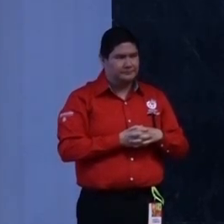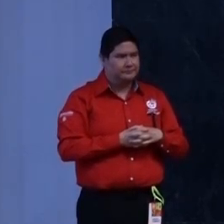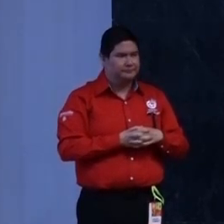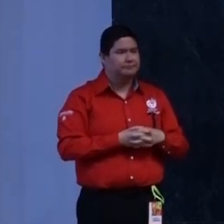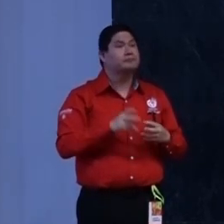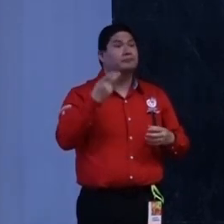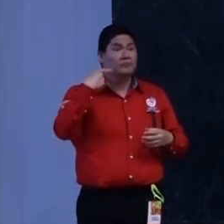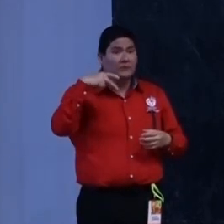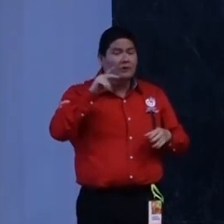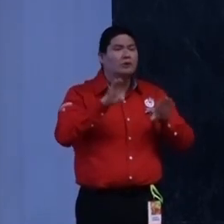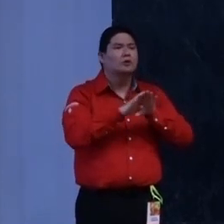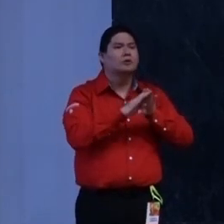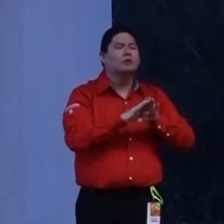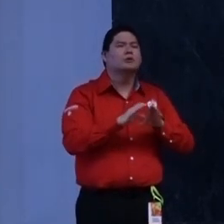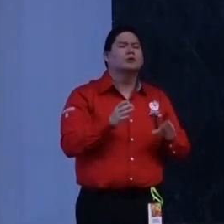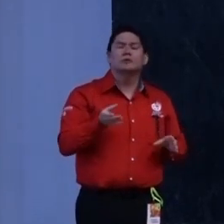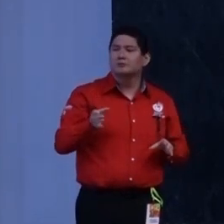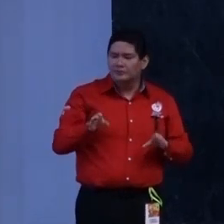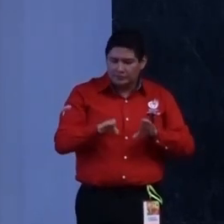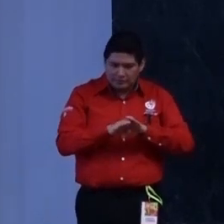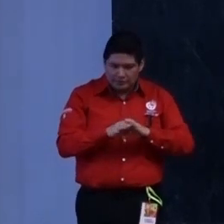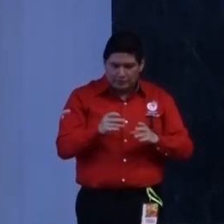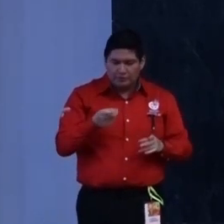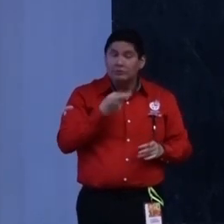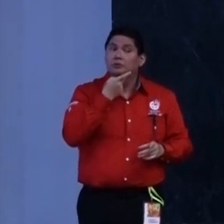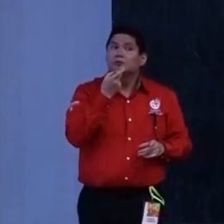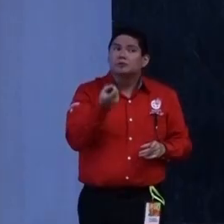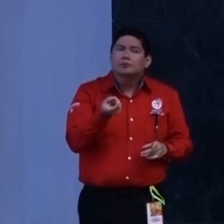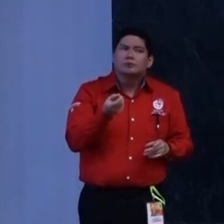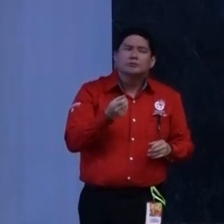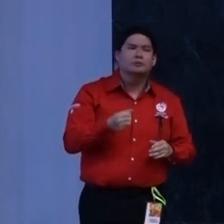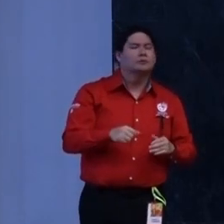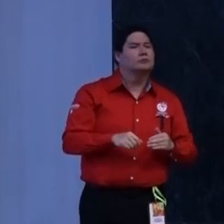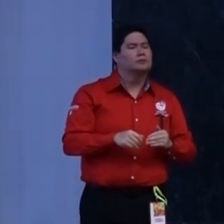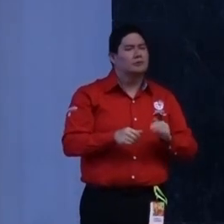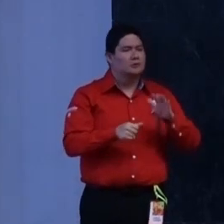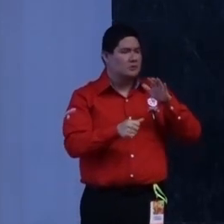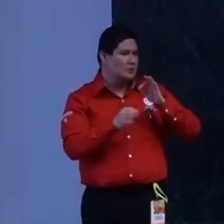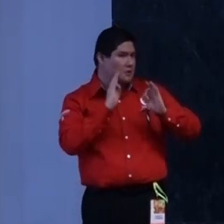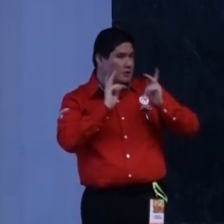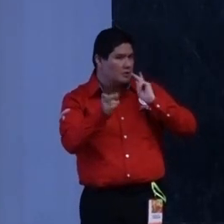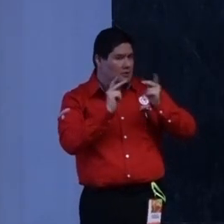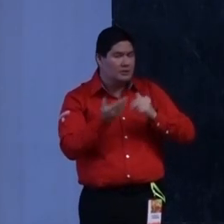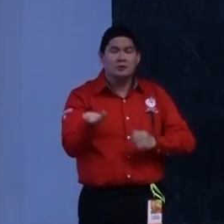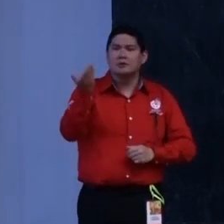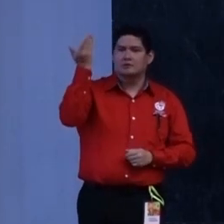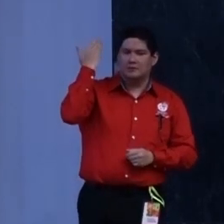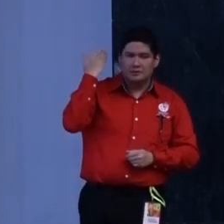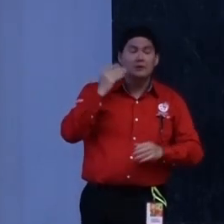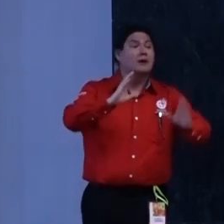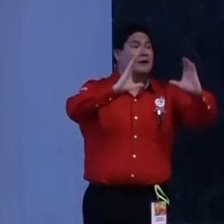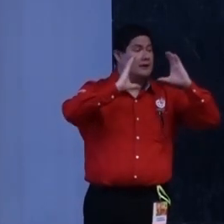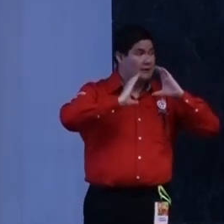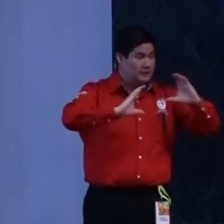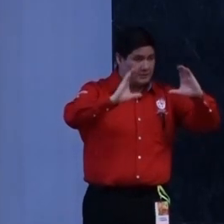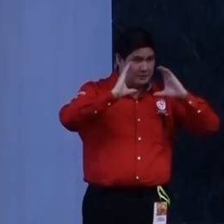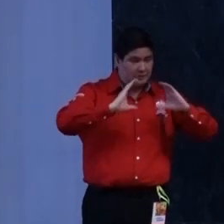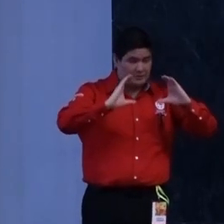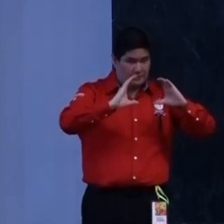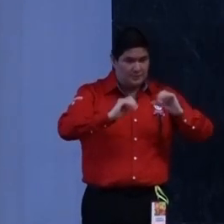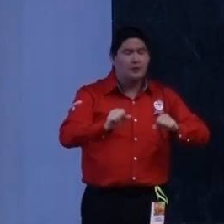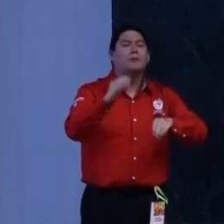pero como bien nos decían en las mesas anteriores, el tema del cuidado es de